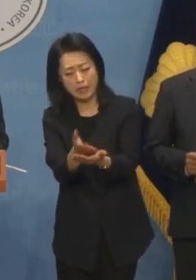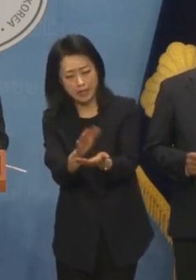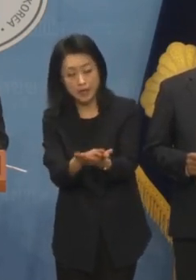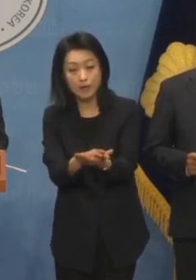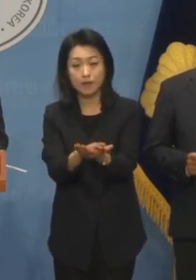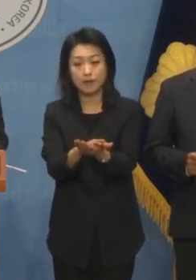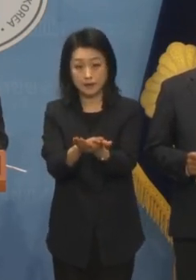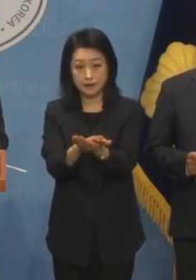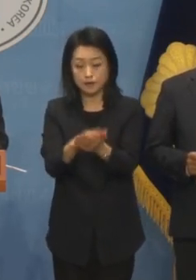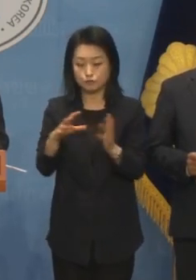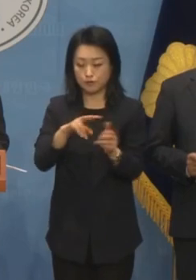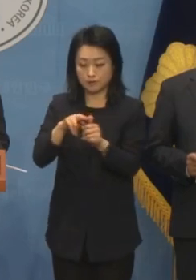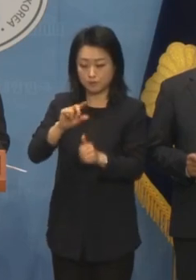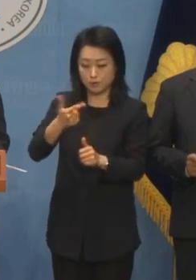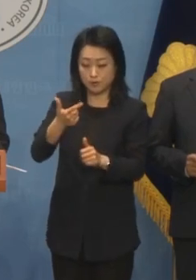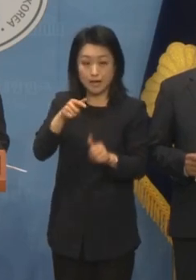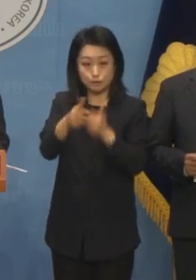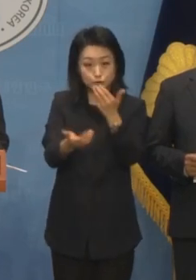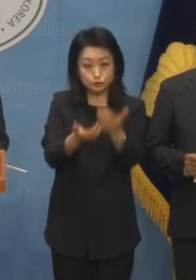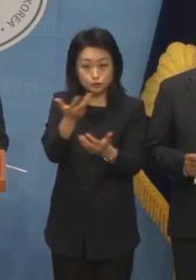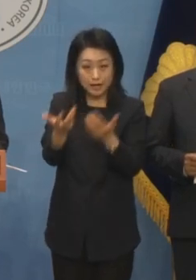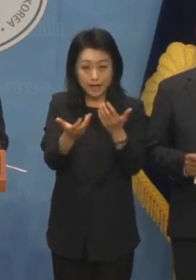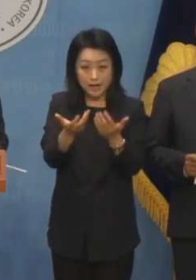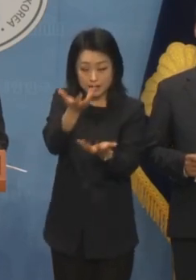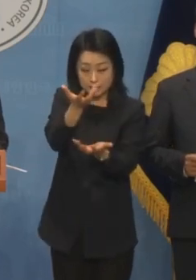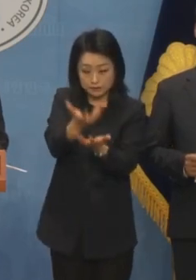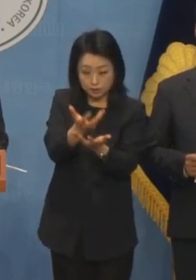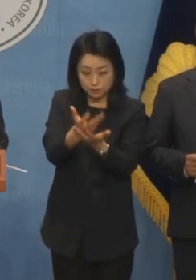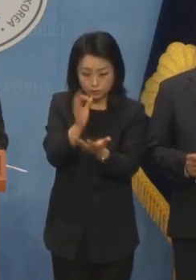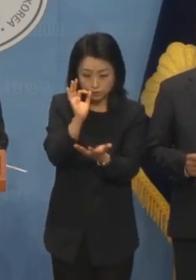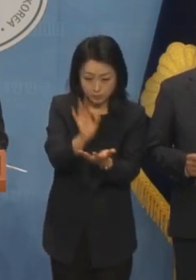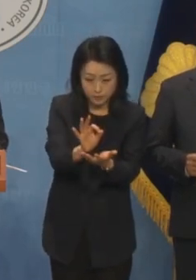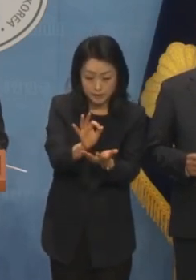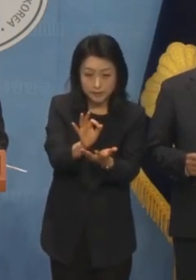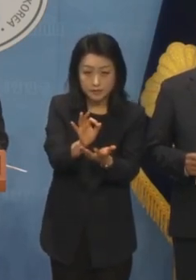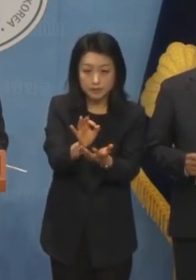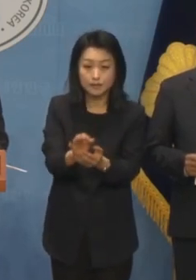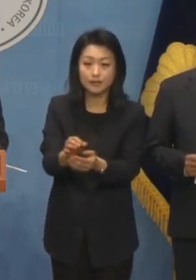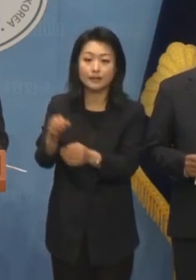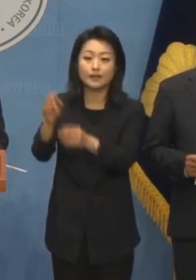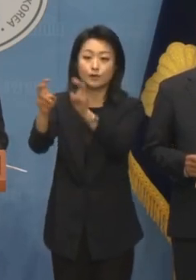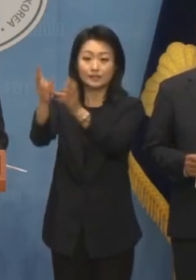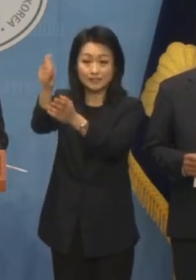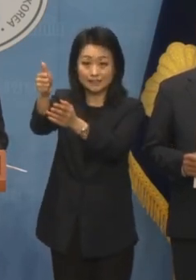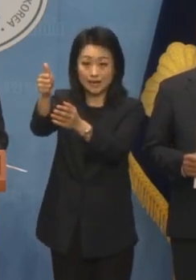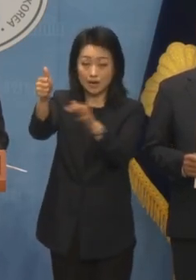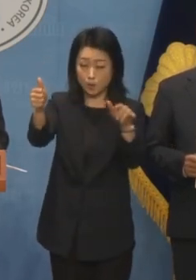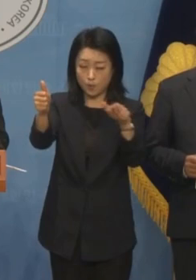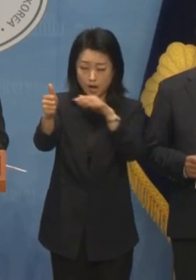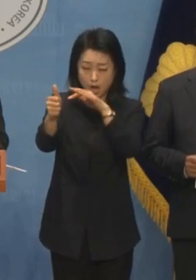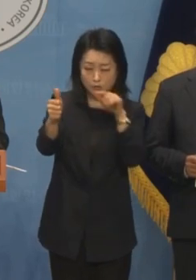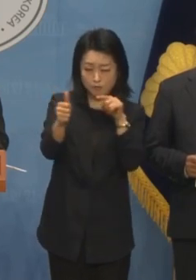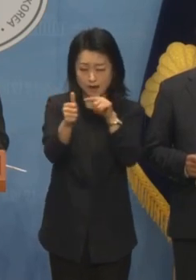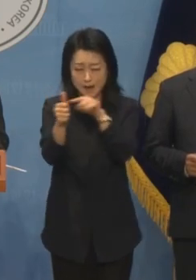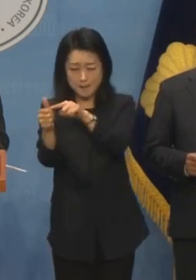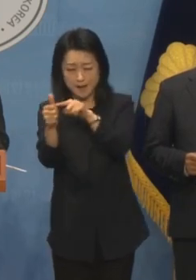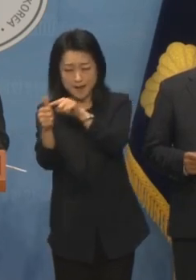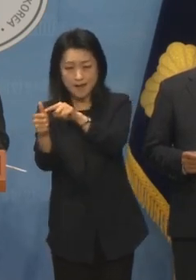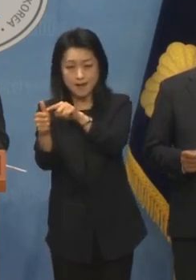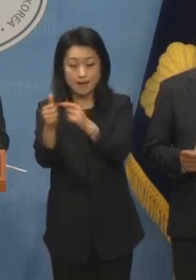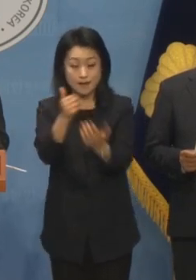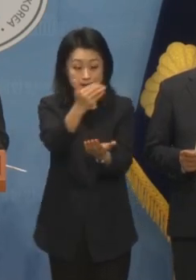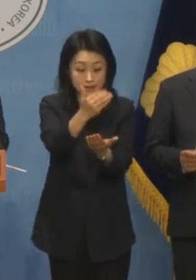압수수색 문건으로 확인한 주가 조작 범죄로 김성태를 회유, 압박했다고 의심할 수밖에